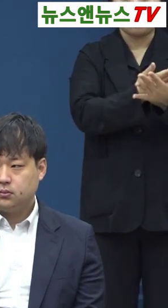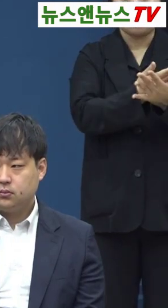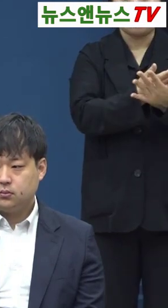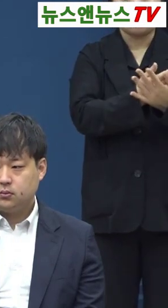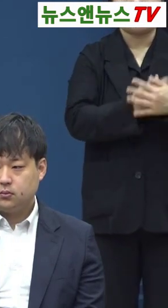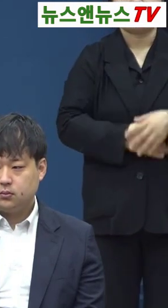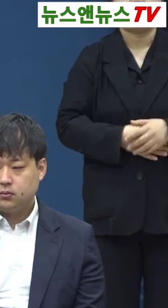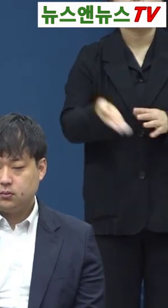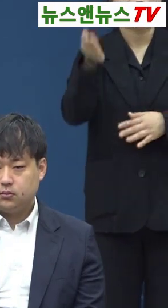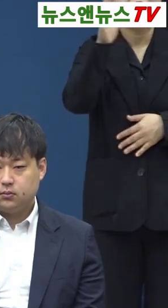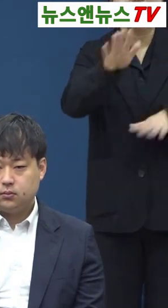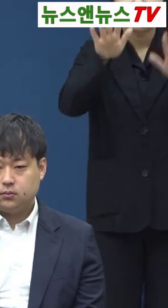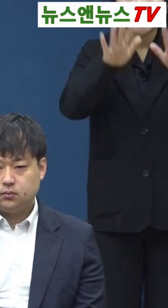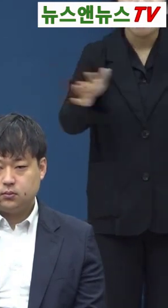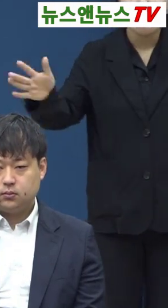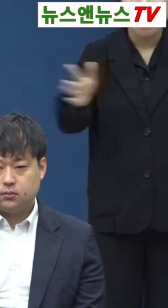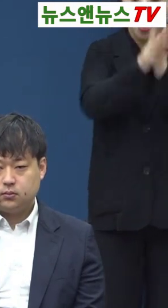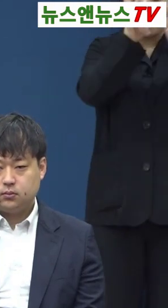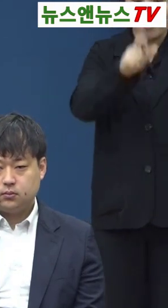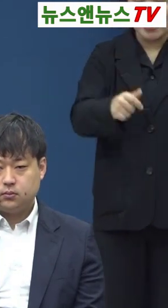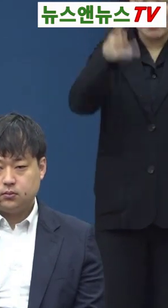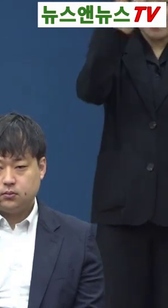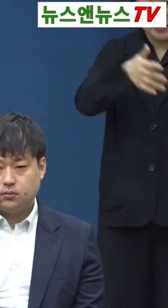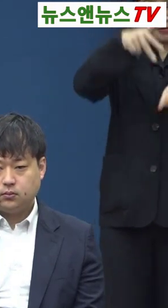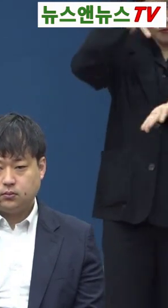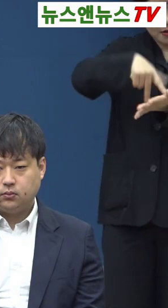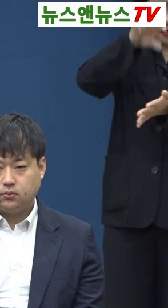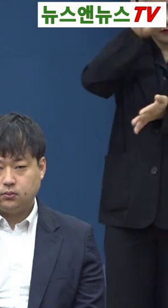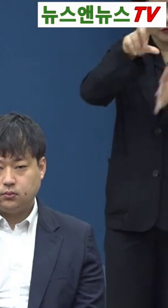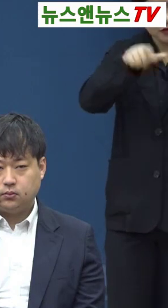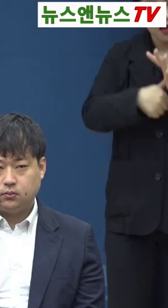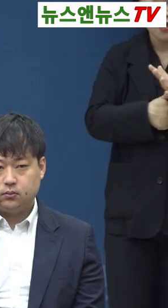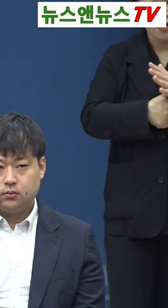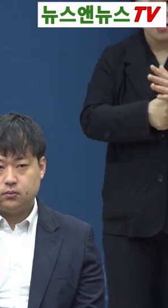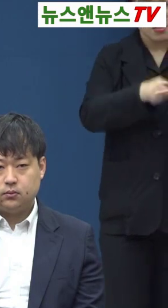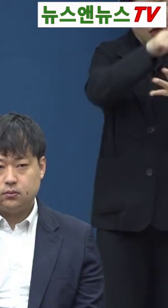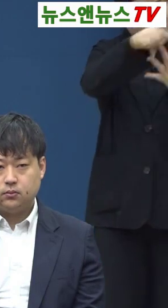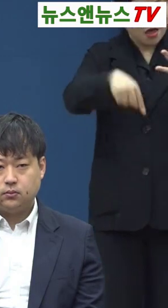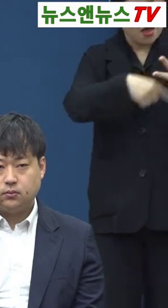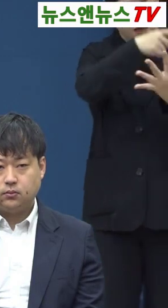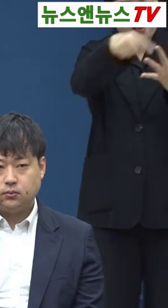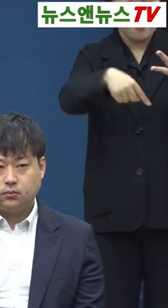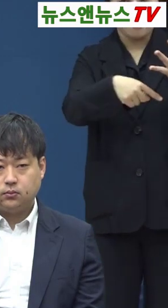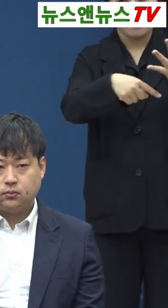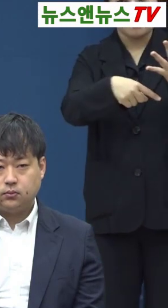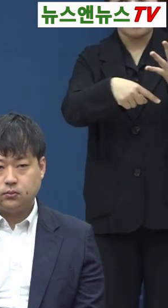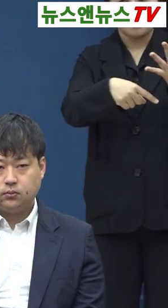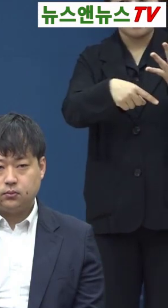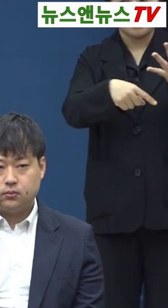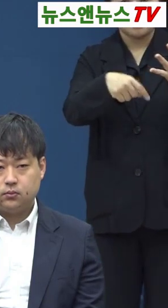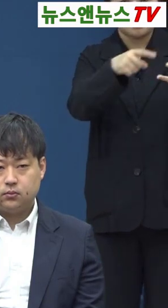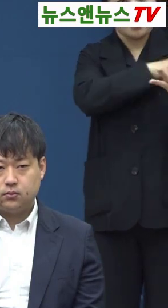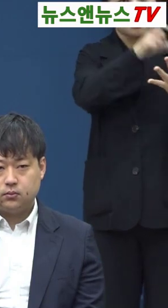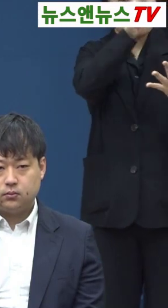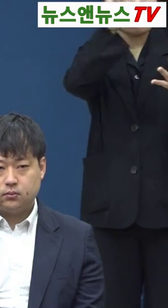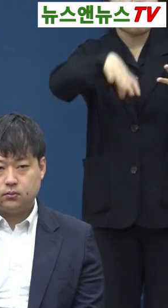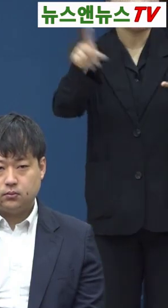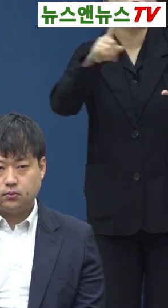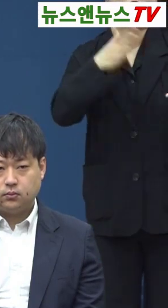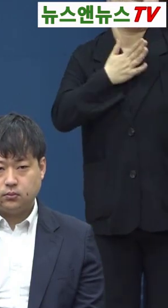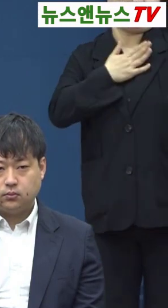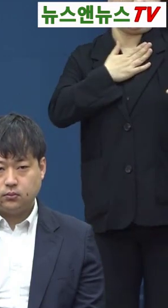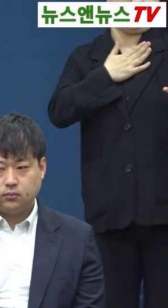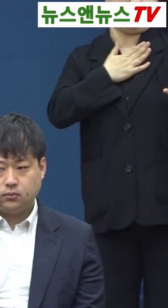요소예요. 근데 우리 화성이 입장에서 봤을 때 이 네 가지 요소로 봤을 때 가장 적합한 도시가 우리